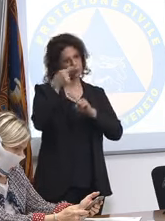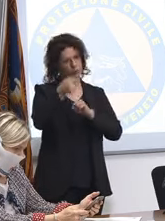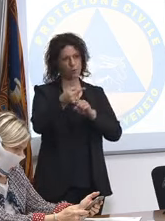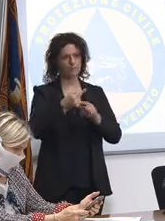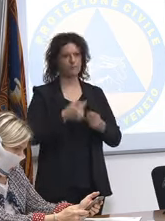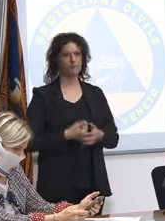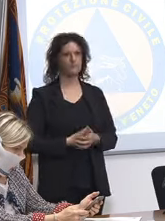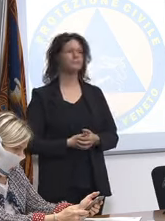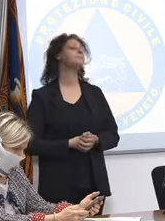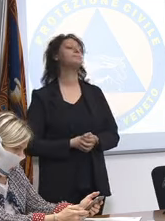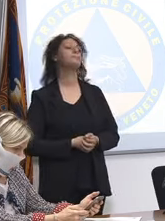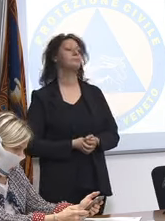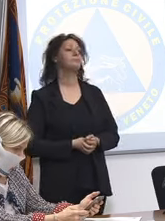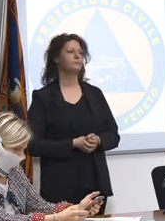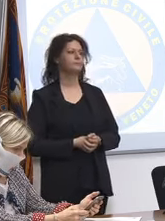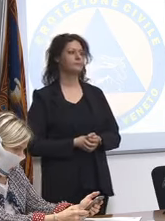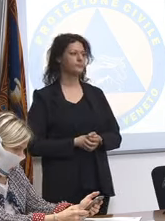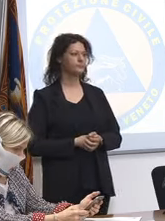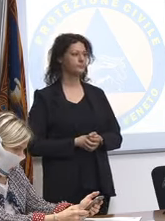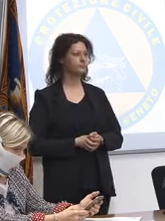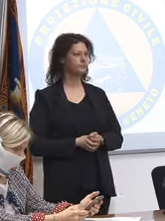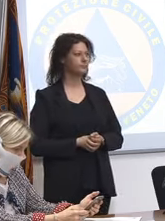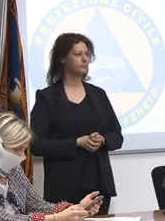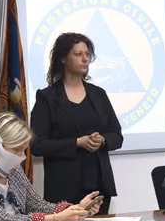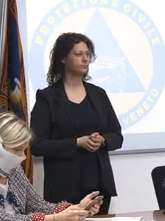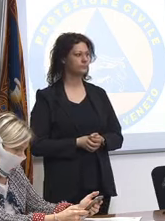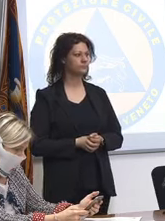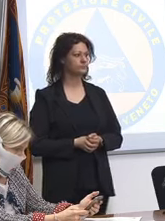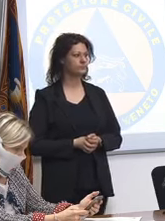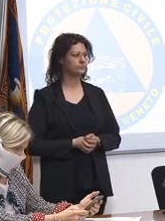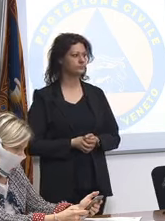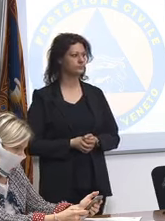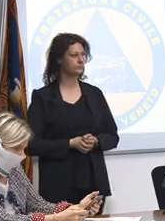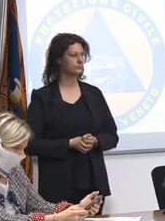Emiliano, Salmaso, Parisi,